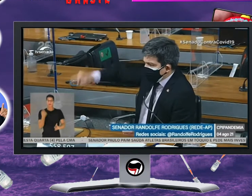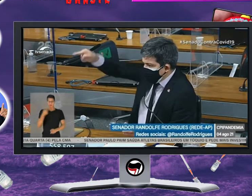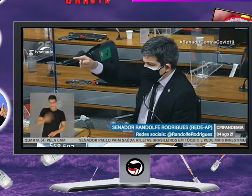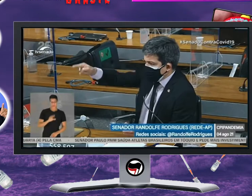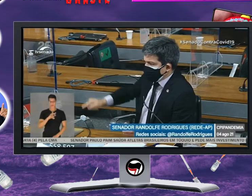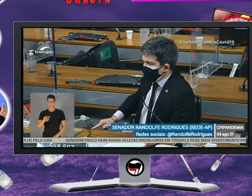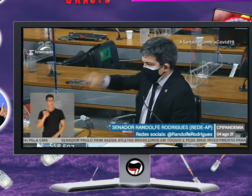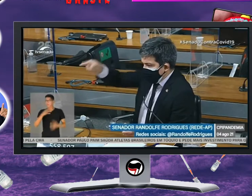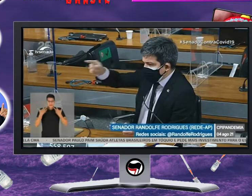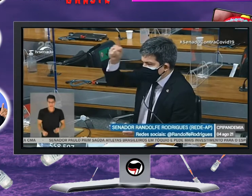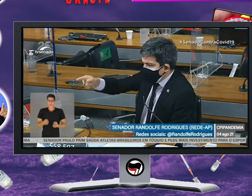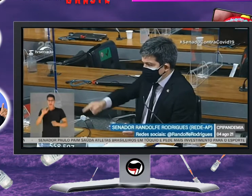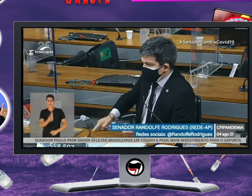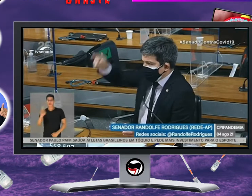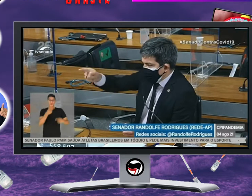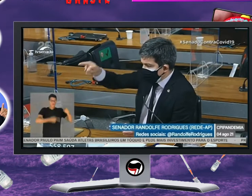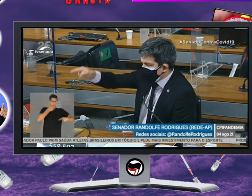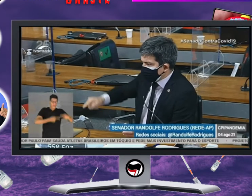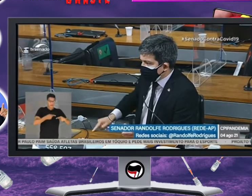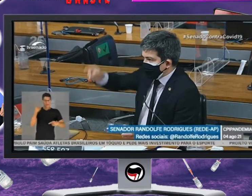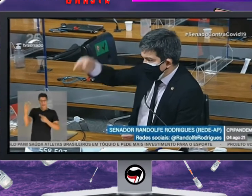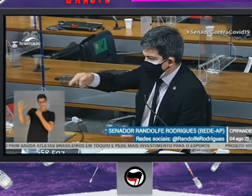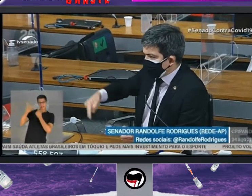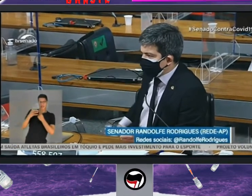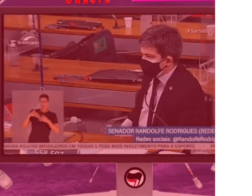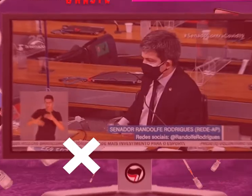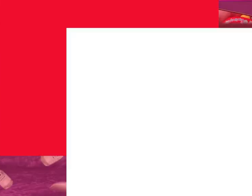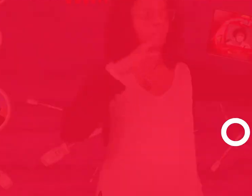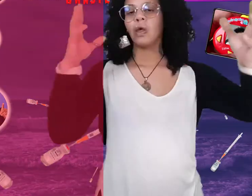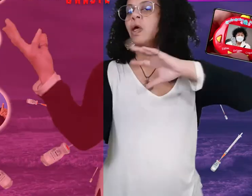não aceitaremos a utilização política para tentar intimidar o funcionamento dessa comissão parlamentar de inquérito. Aí dão